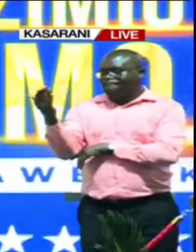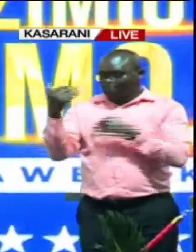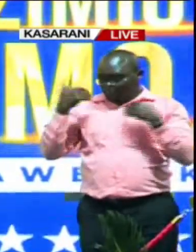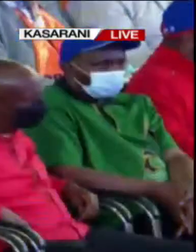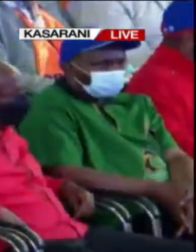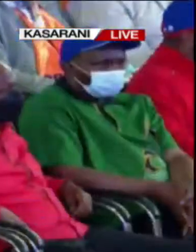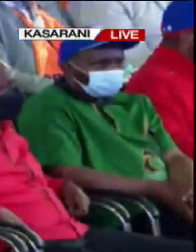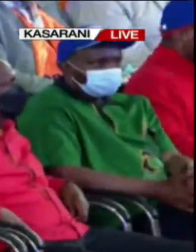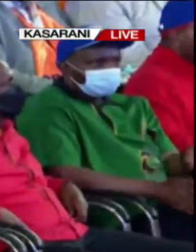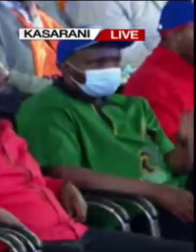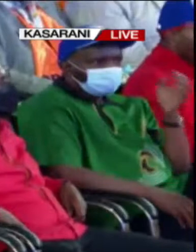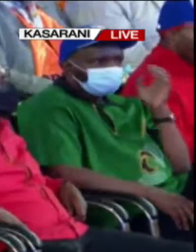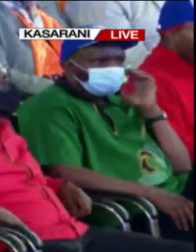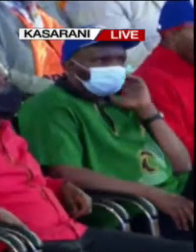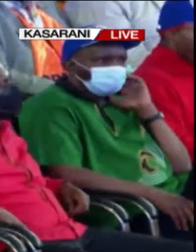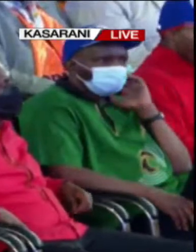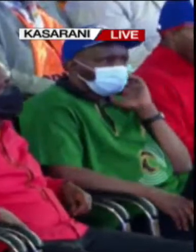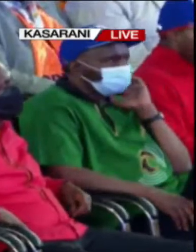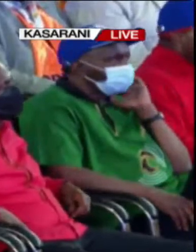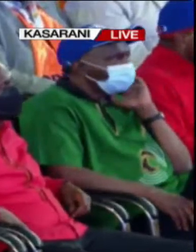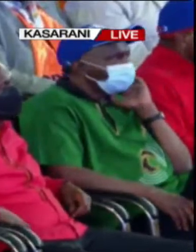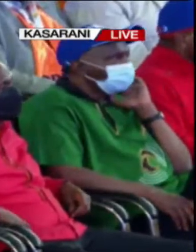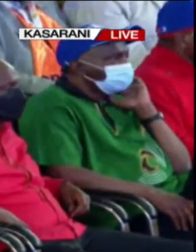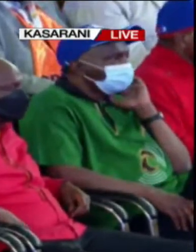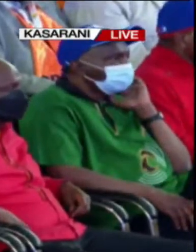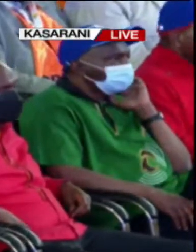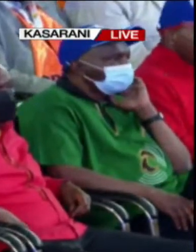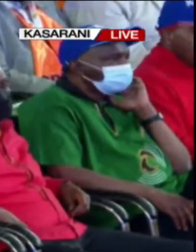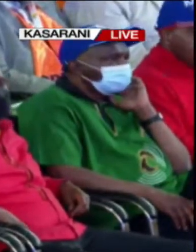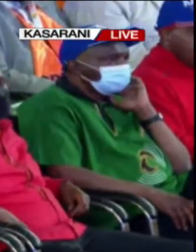Mimi sina mengi ya kusema.